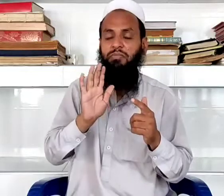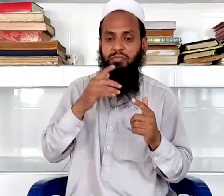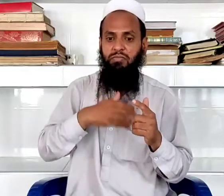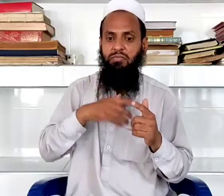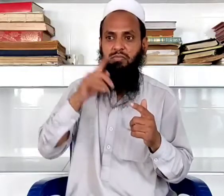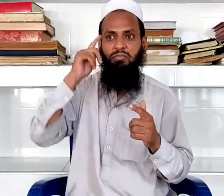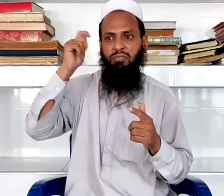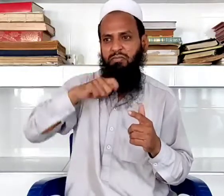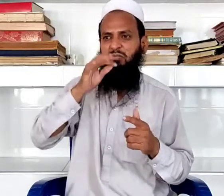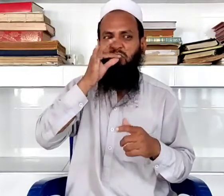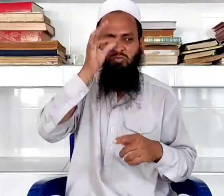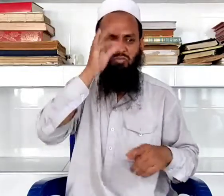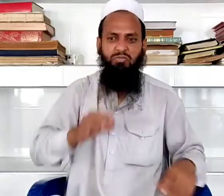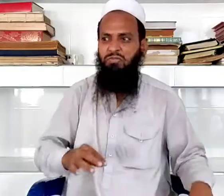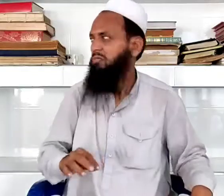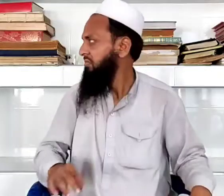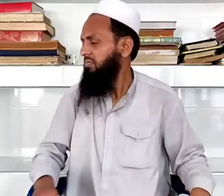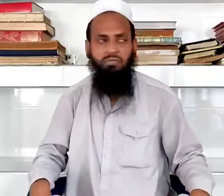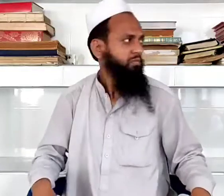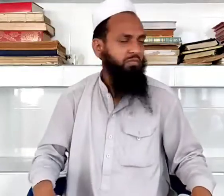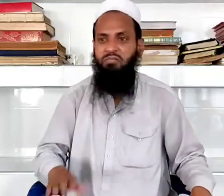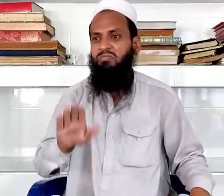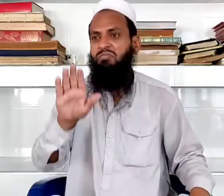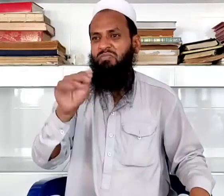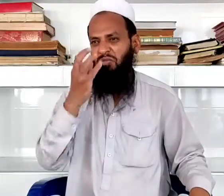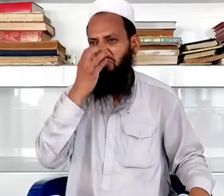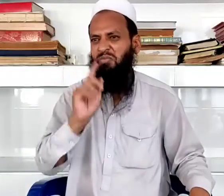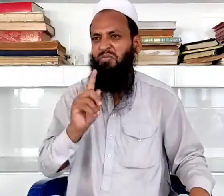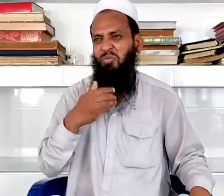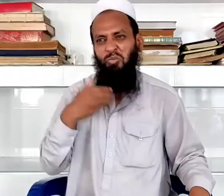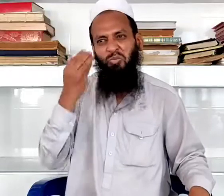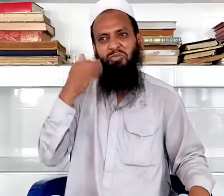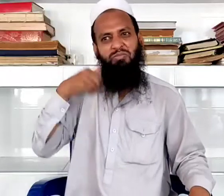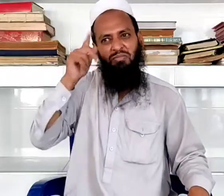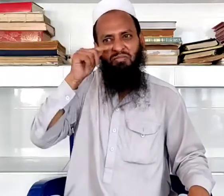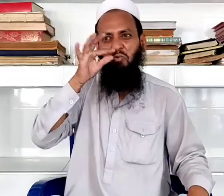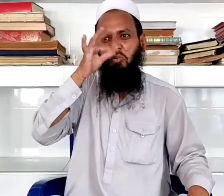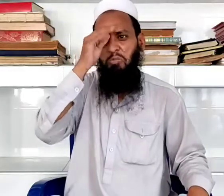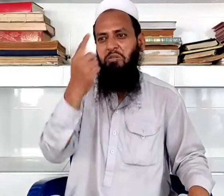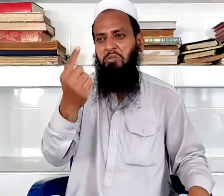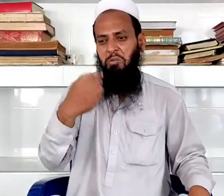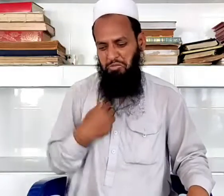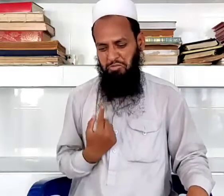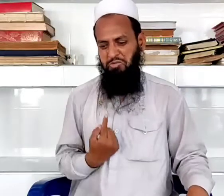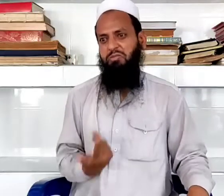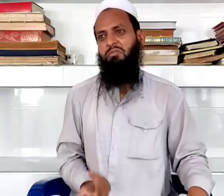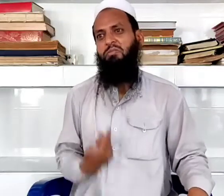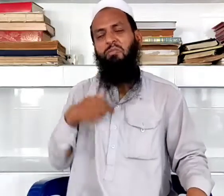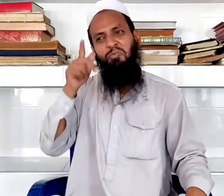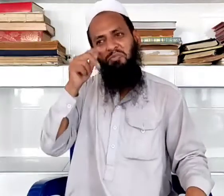ਨੁਮਾਇਆ ਨਜ਼ਰ ਆਉਂਦੇ ਨੇ, ਤੇ ਜਦੋਂ ਕਾਫਰਾਂ ਨੇ ਇਰਾਦੇ ਮੁਵਾਫਕ ਕੀਤਾ ਔਰ 3 ਕਾਫਰ ਜਿਹੜੇ ਨੇ ਮੈਦਾਨ ਦੇ ਅੰਦਰ ਆਏ, ਇੱਕ ਦਾ ਨਾਮ ਉਤਬਾ